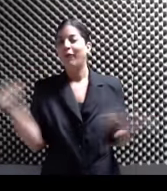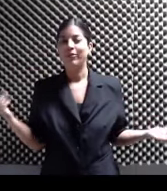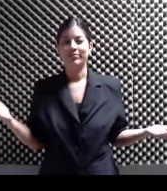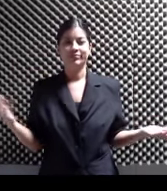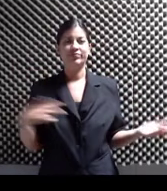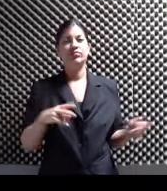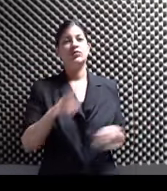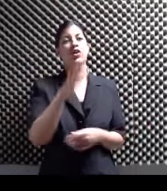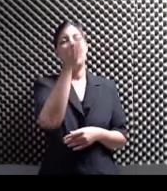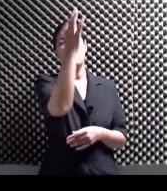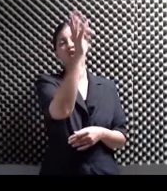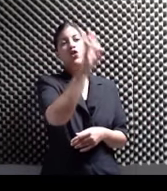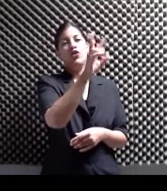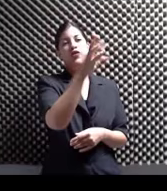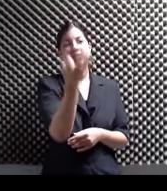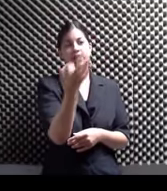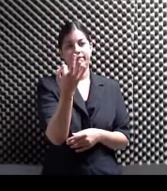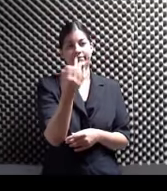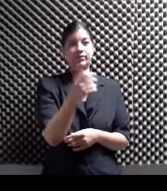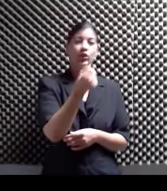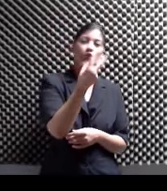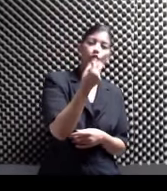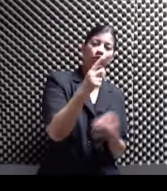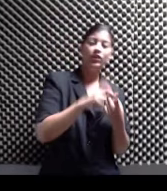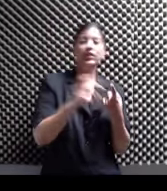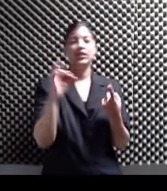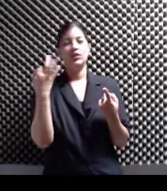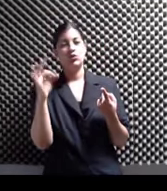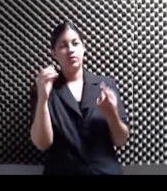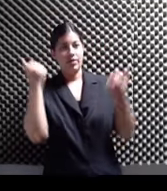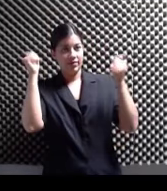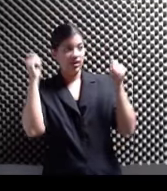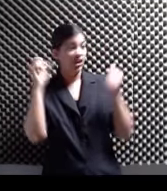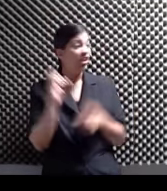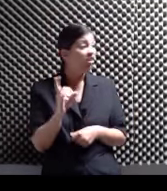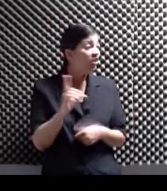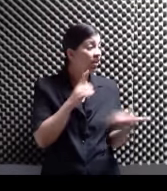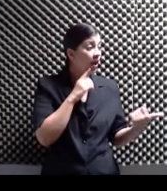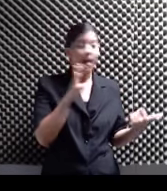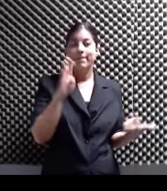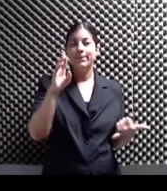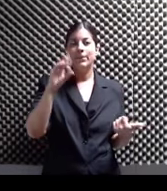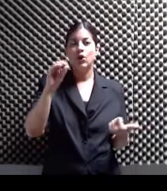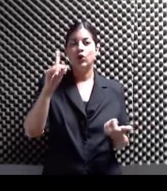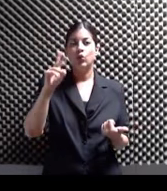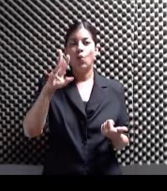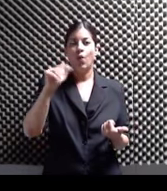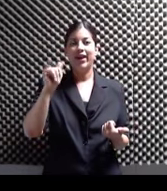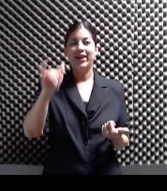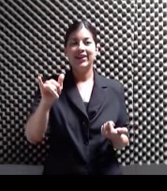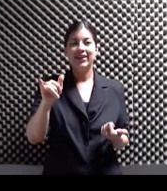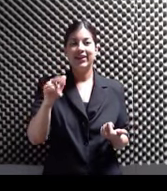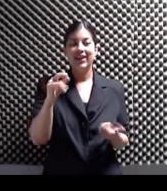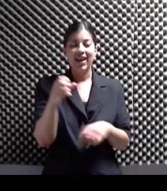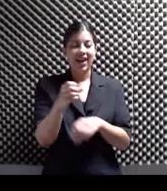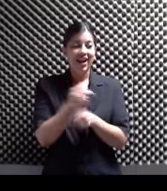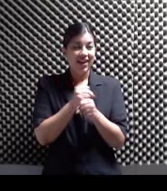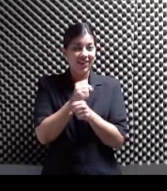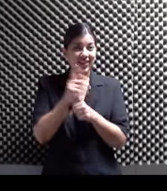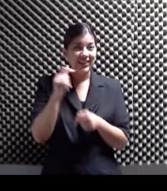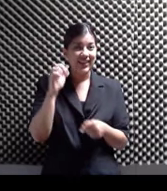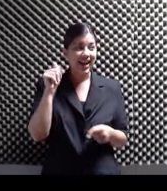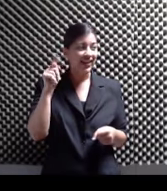Dos viernes corridos. Estamos 12 y 19 de abril. Y los mejores en Broadway Café Teatro, que eso es un café teatro en Santurce, la calle